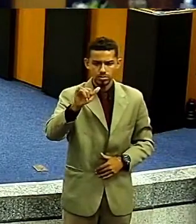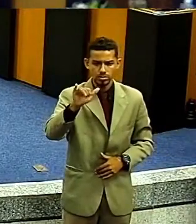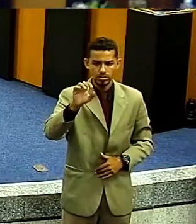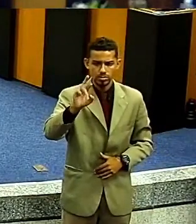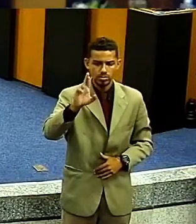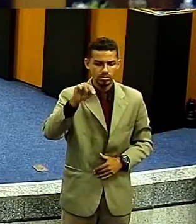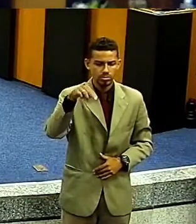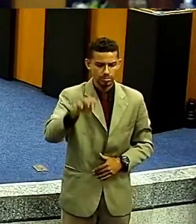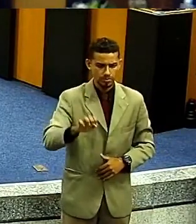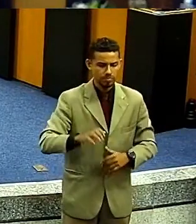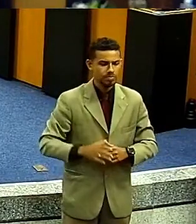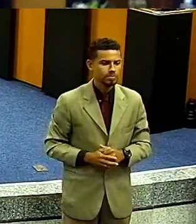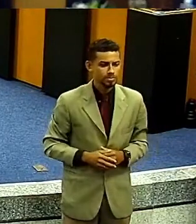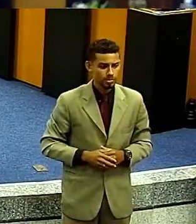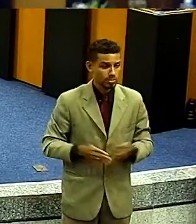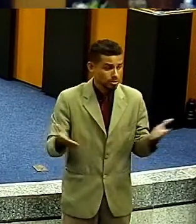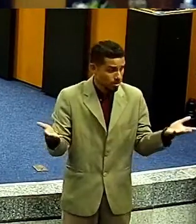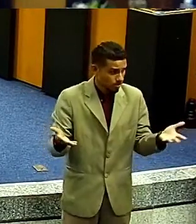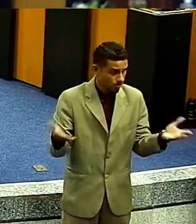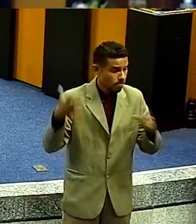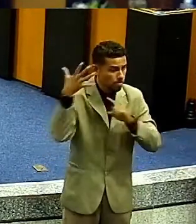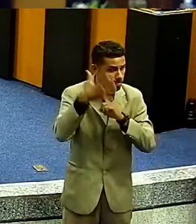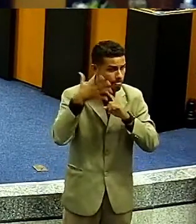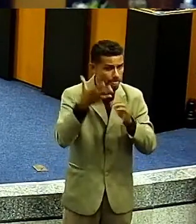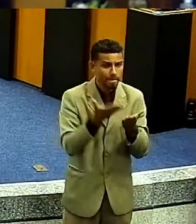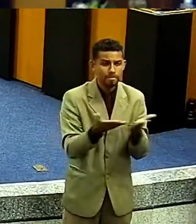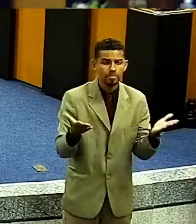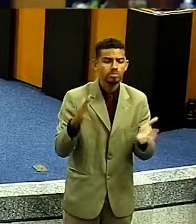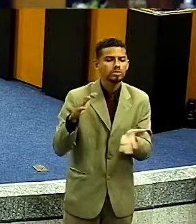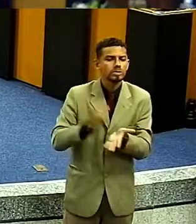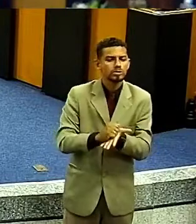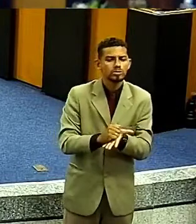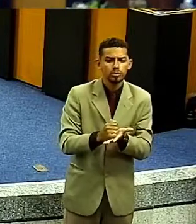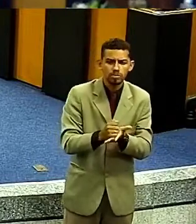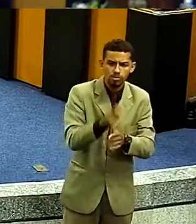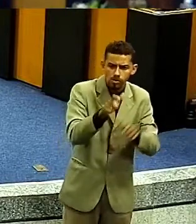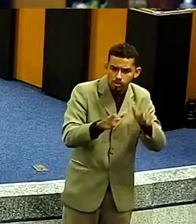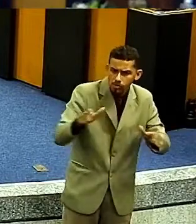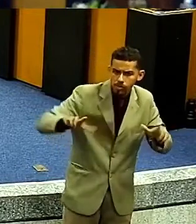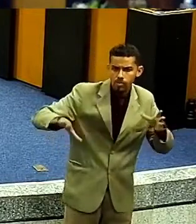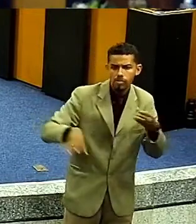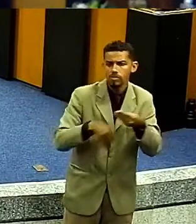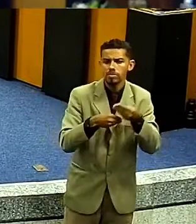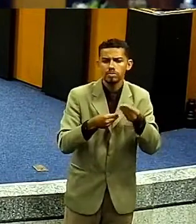Silva no decorrer desta solenidade iremos registrando mais